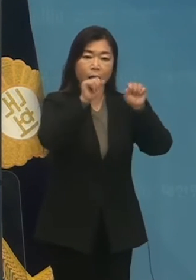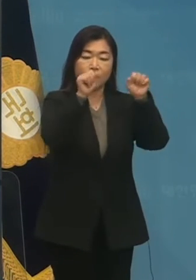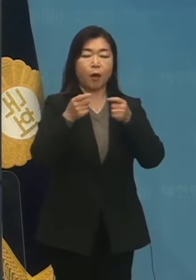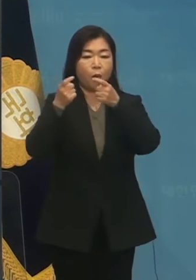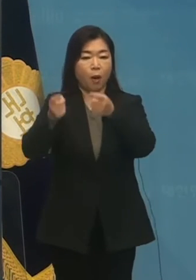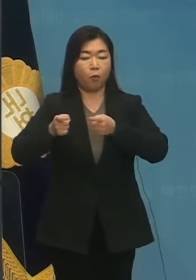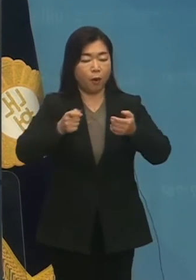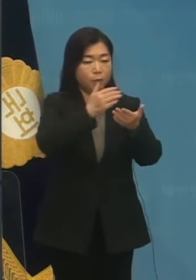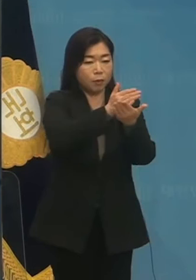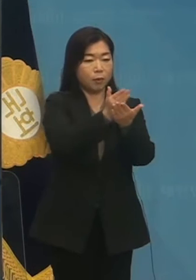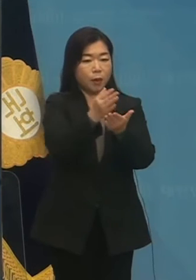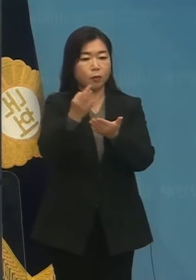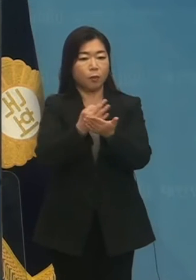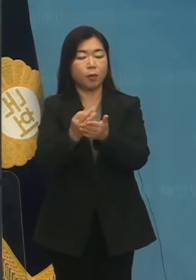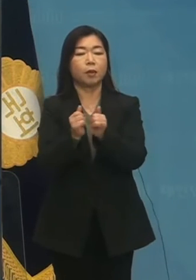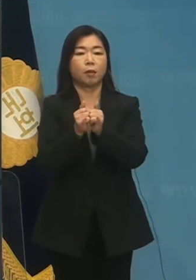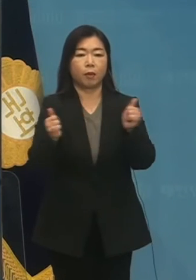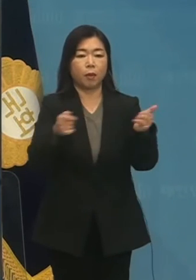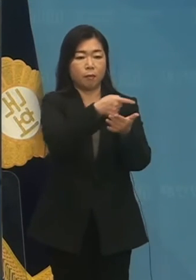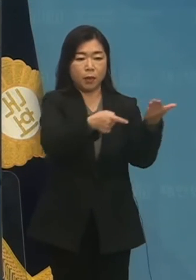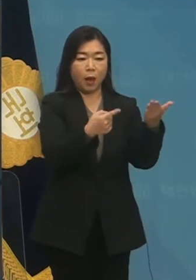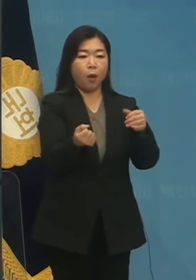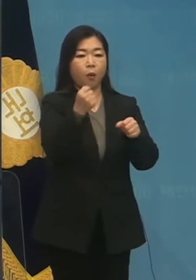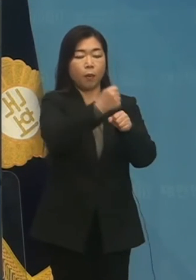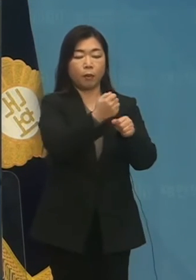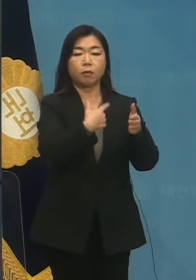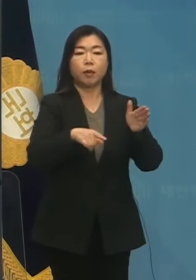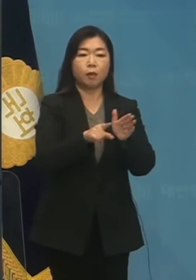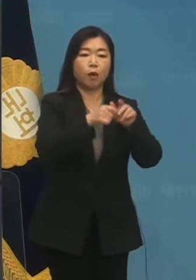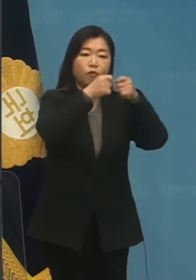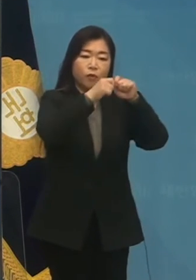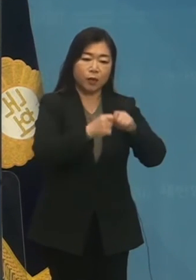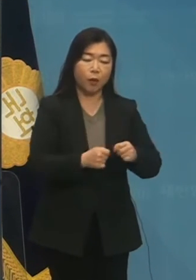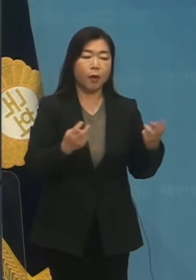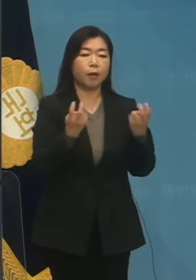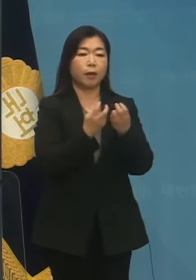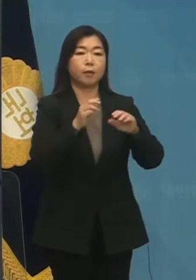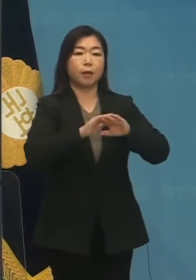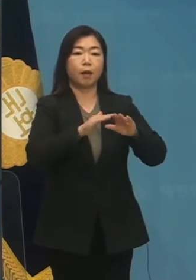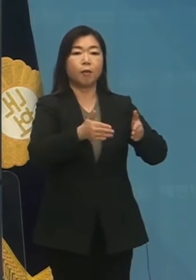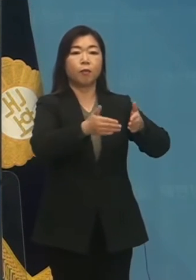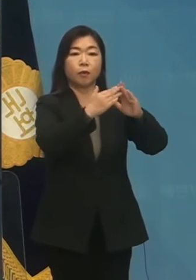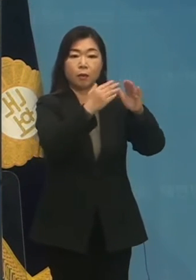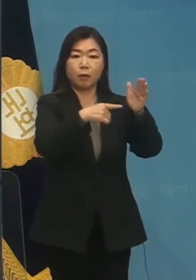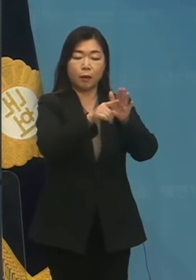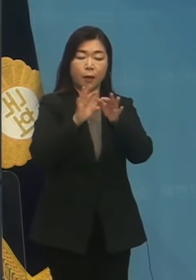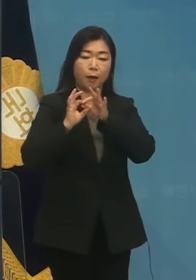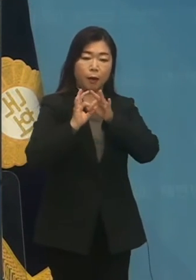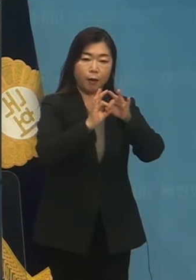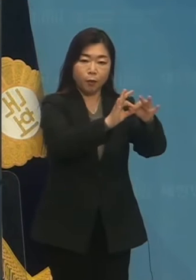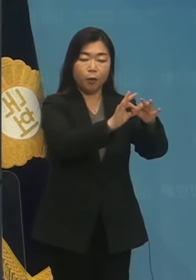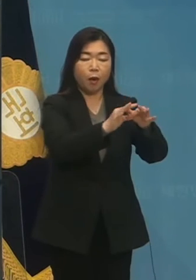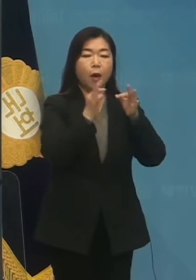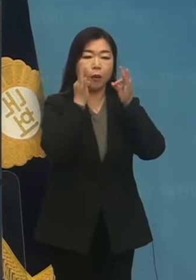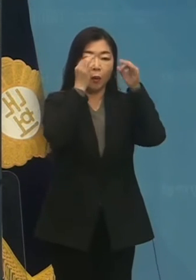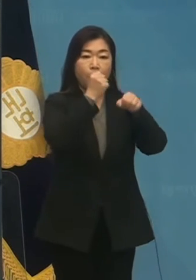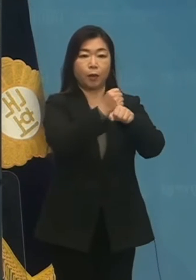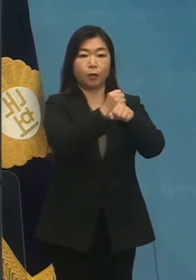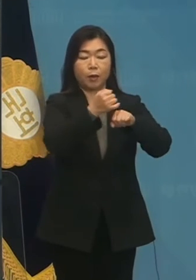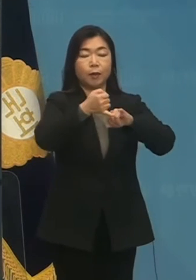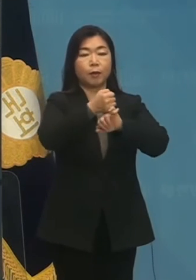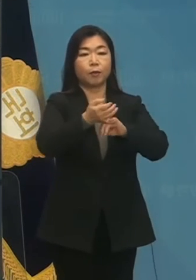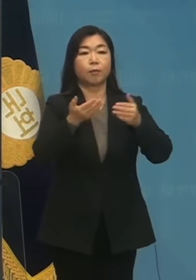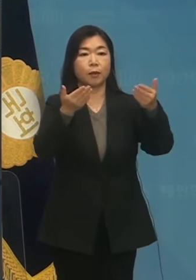체육, 관광업계의 피해 회복을 위한 구체적인 대책 수립을 위해 지속적으로 노력할